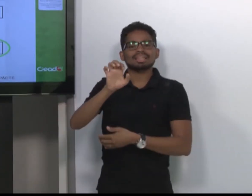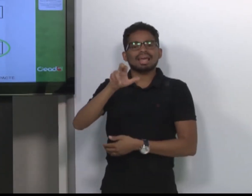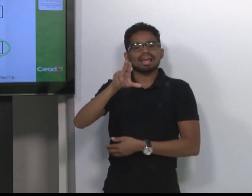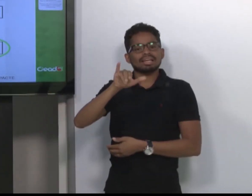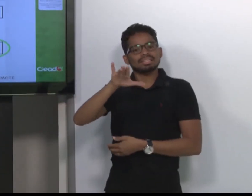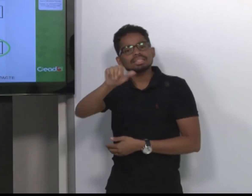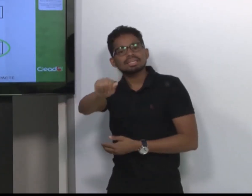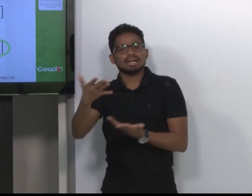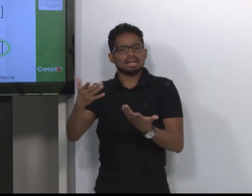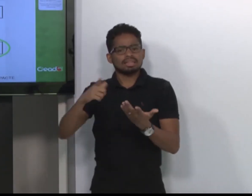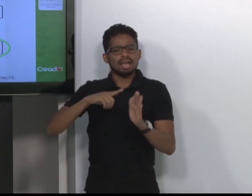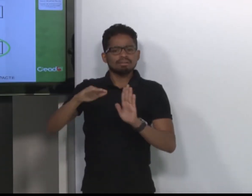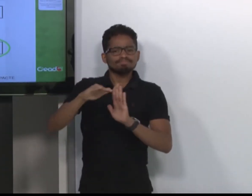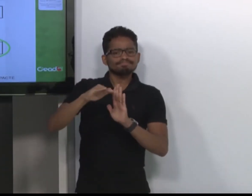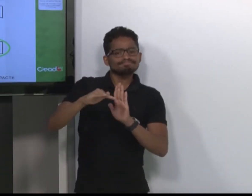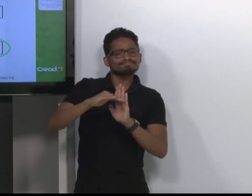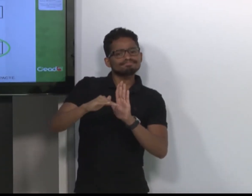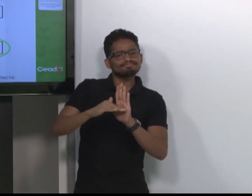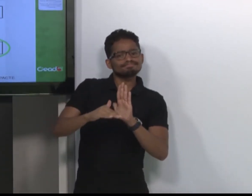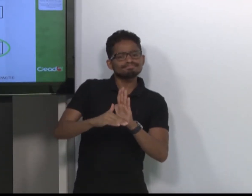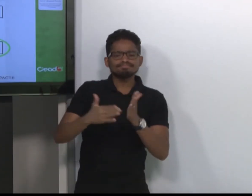técnicas de tradução.